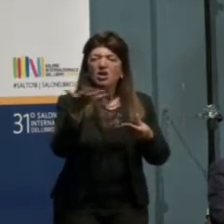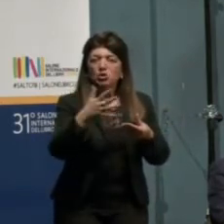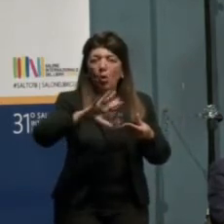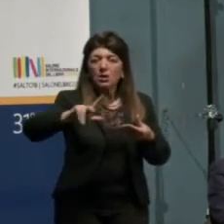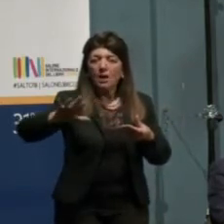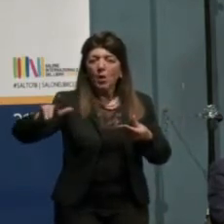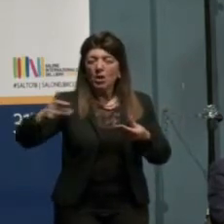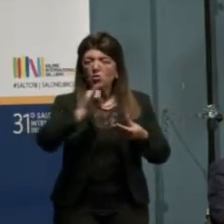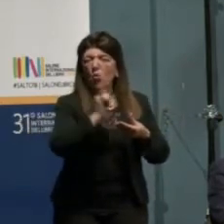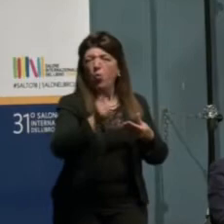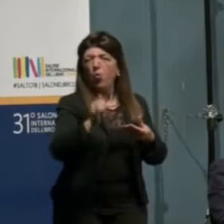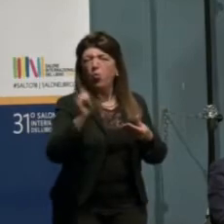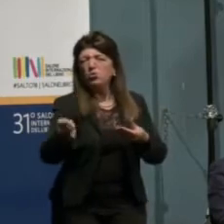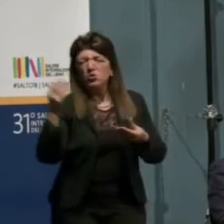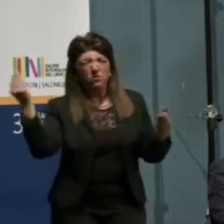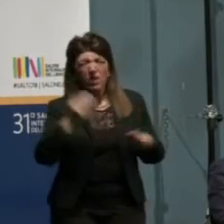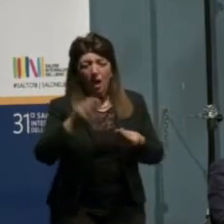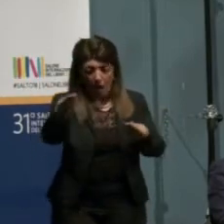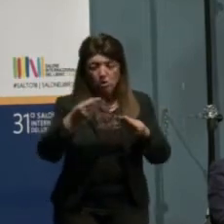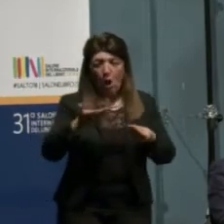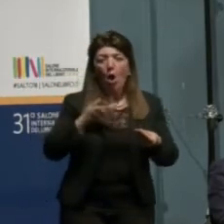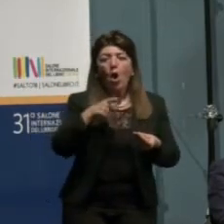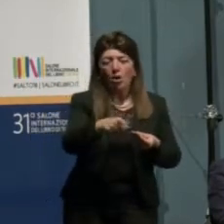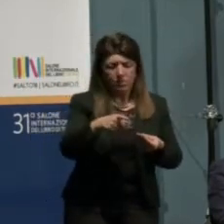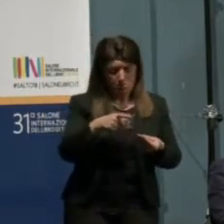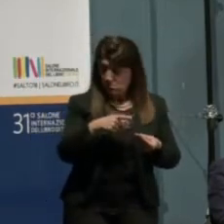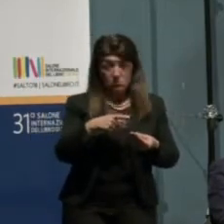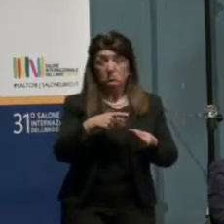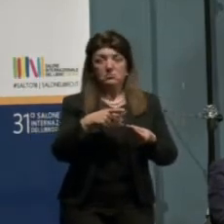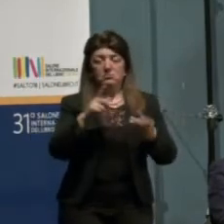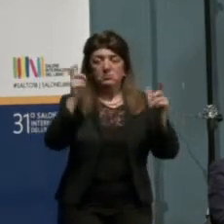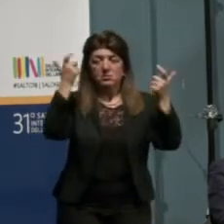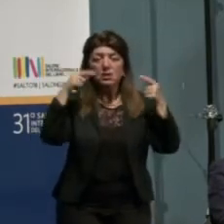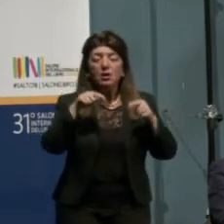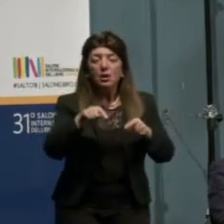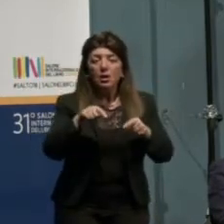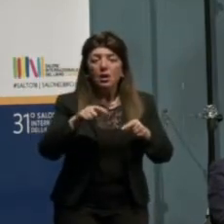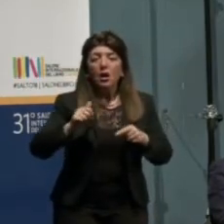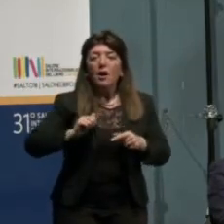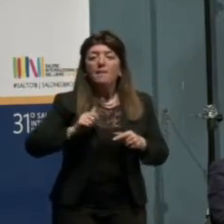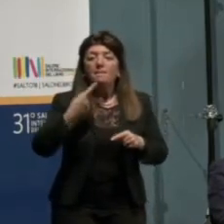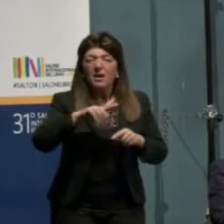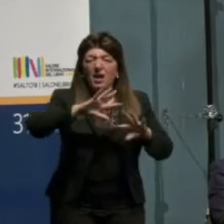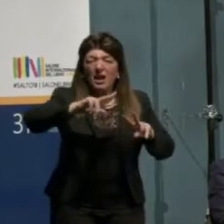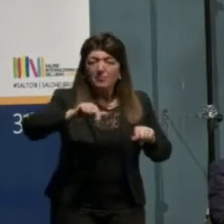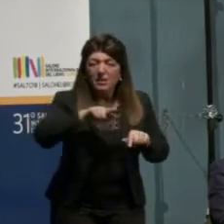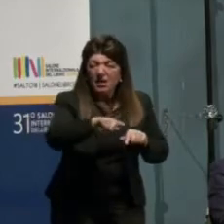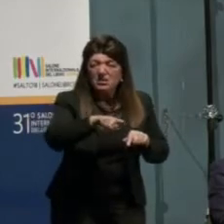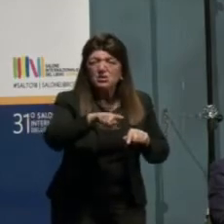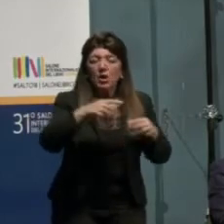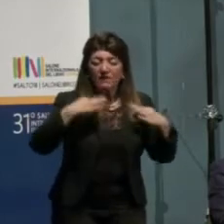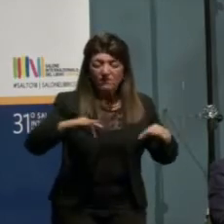peraltro ironia della sorte perché c'è del grottesco sempre in tutto questo ci dicono che quel politi si travestì c'è qui i rapinatori si travestivano da